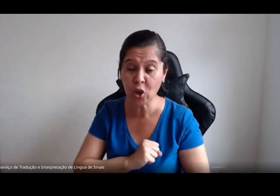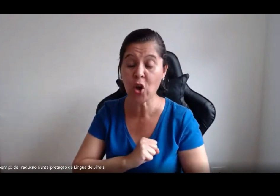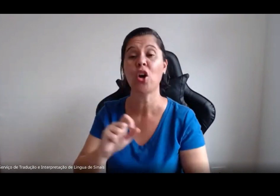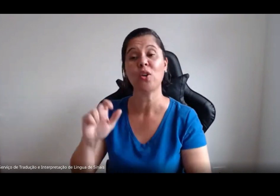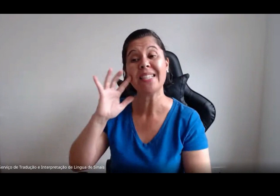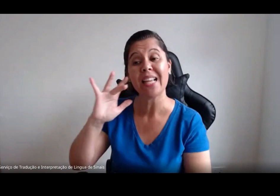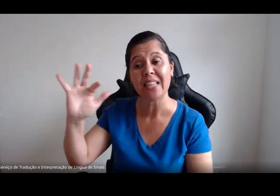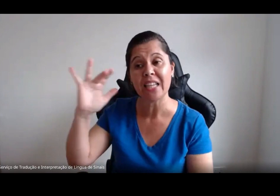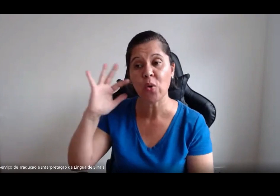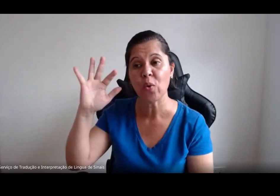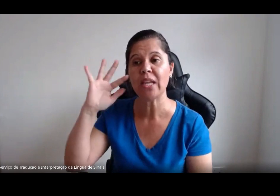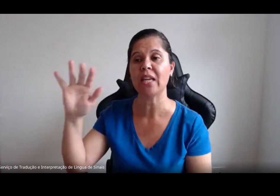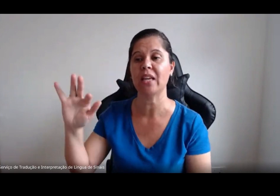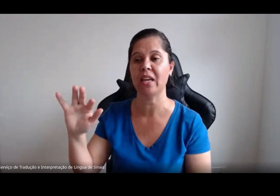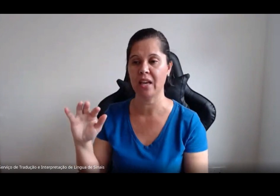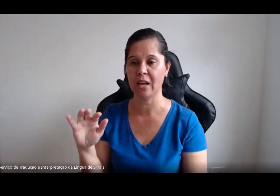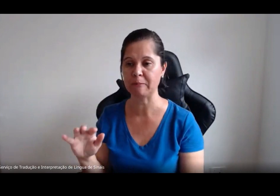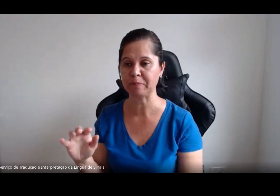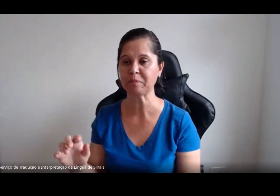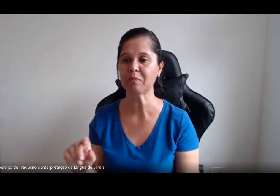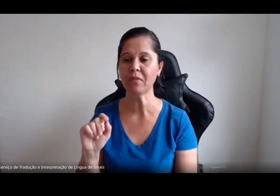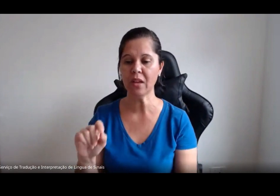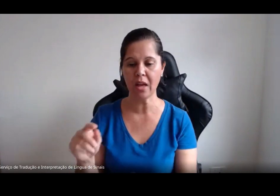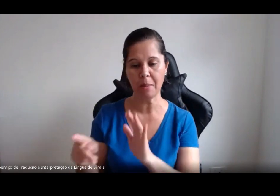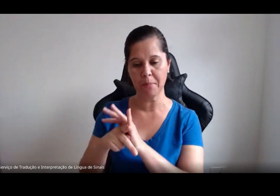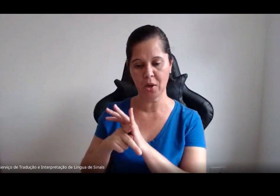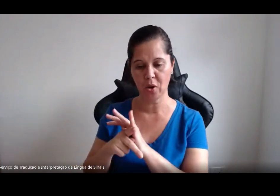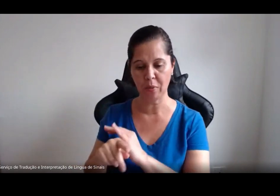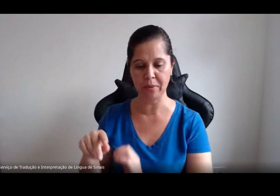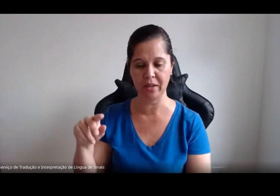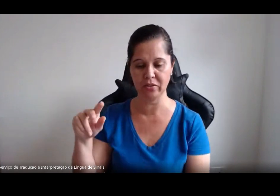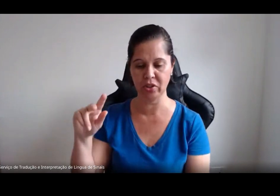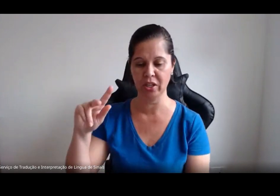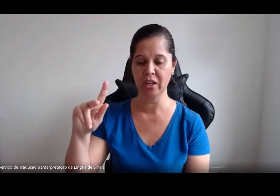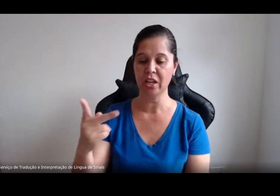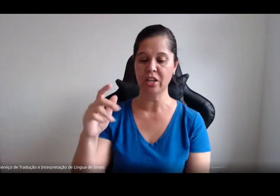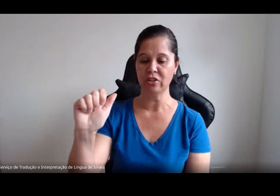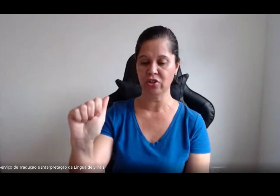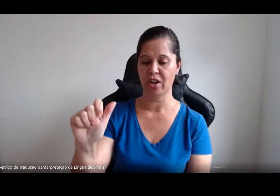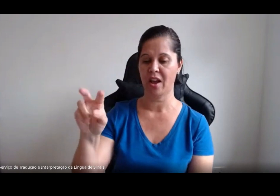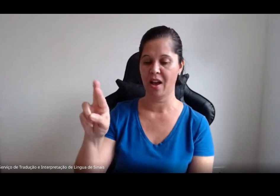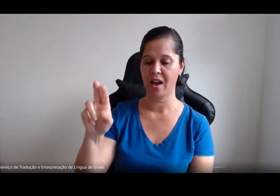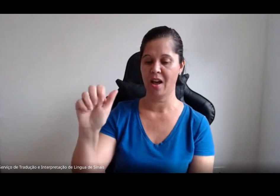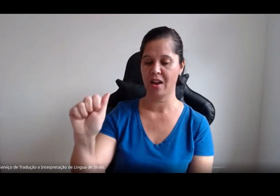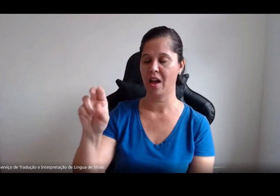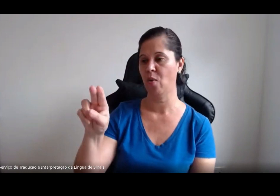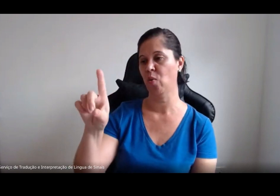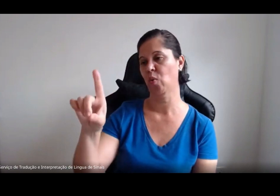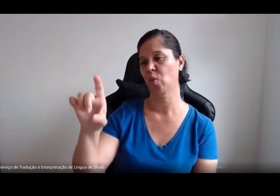de Charrodot, teoria compósita, né, constituída por noções vindas da sociologia, da psicologia social e